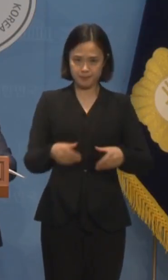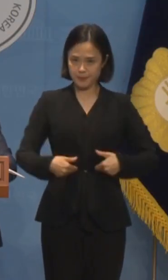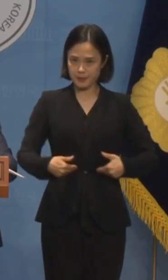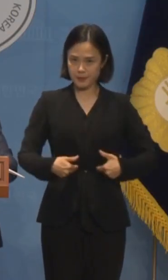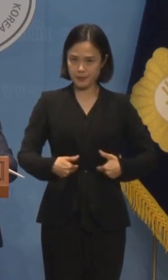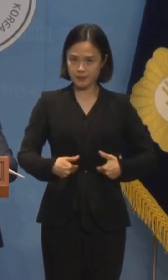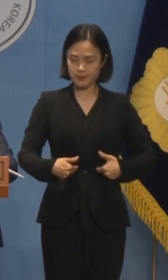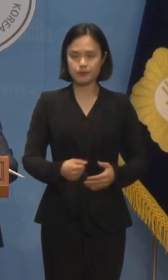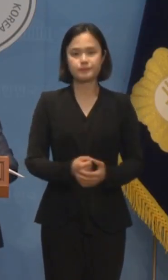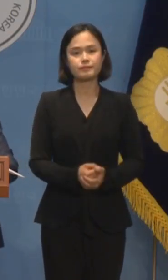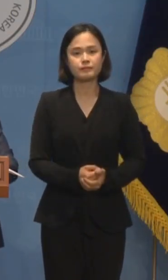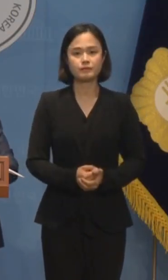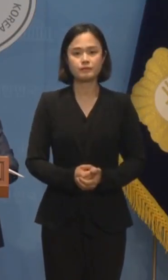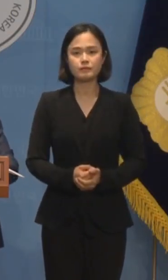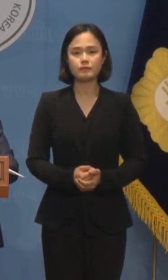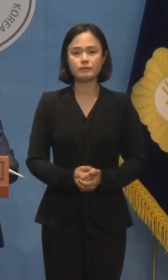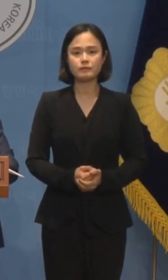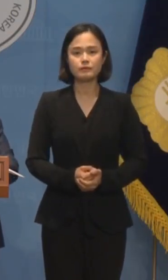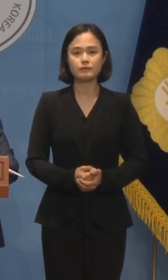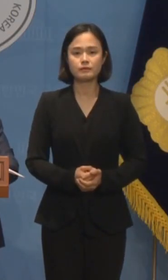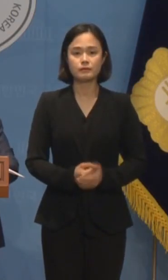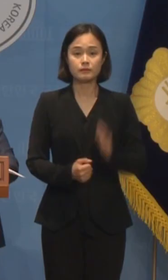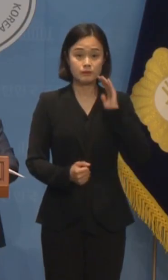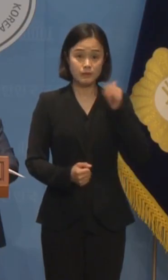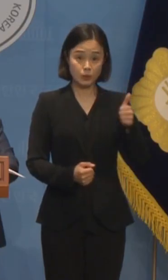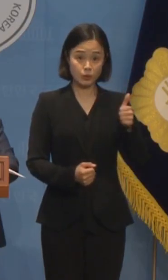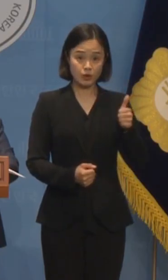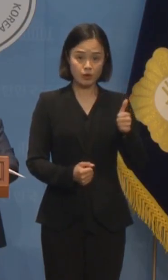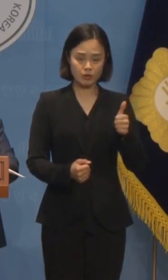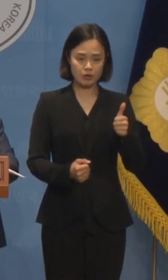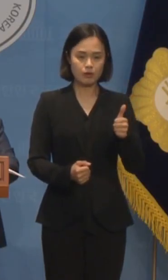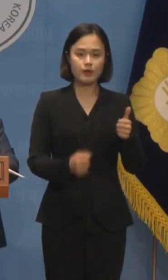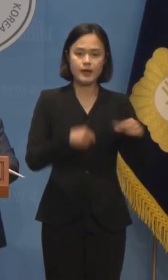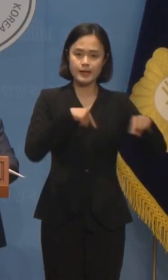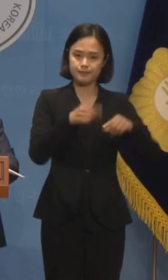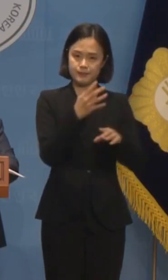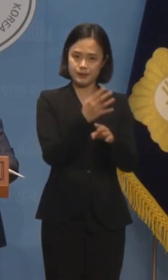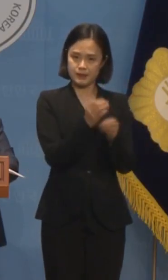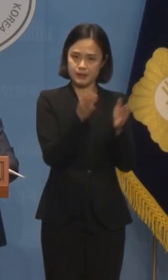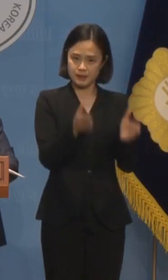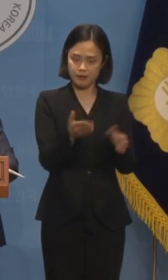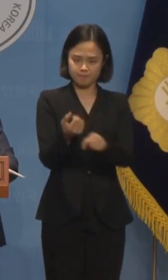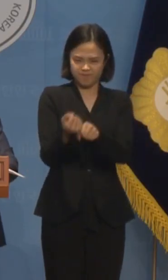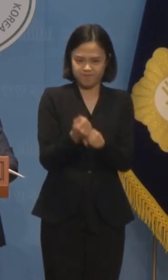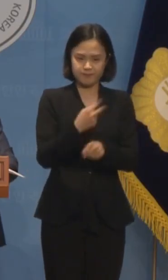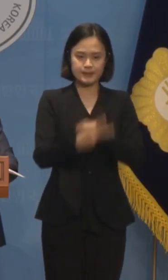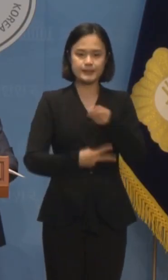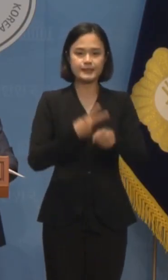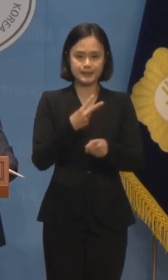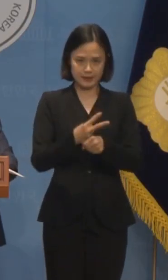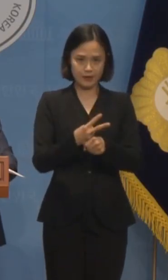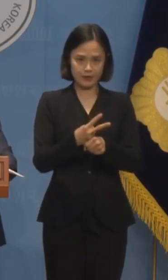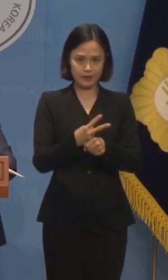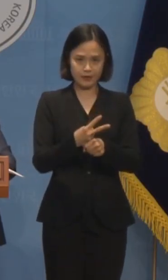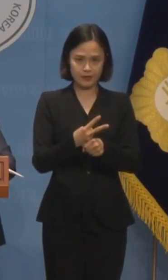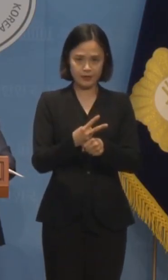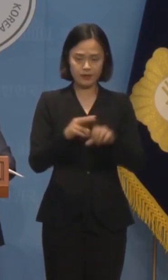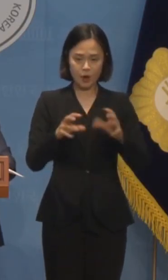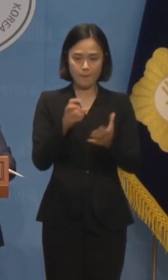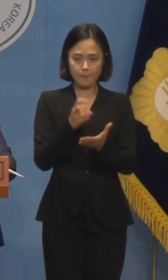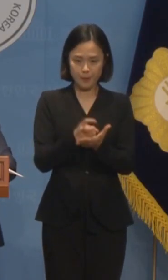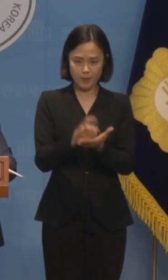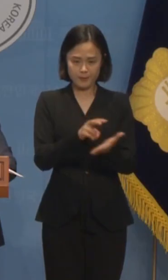현실을 고려한다면 임기 2년 단축 헌법 개정이 가장 합리적인